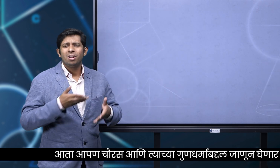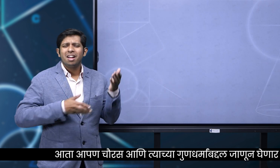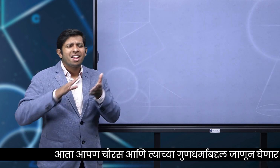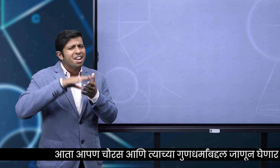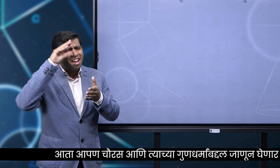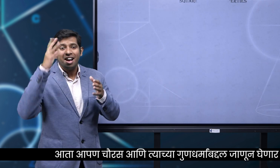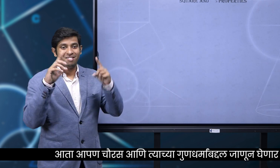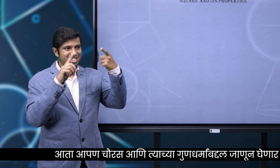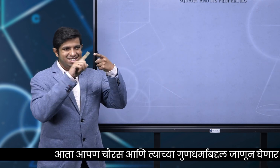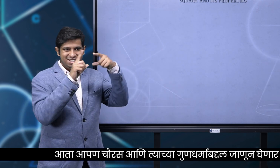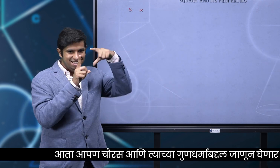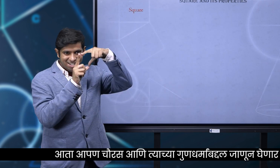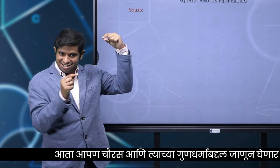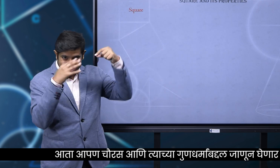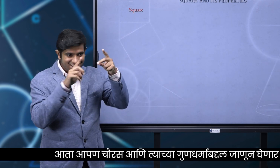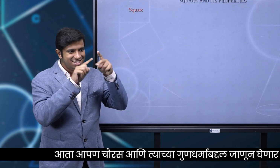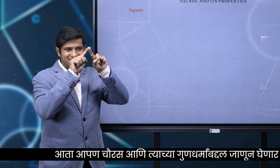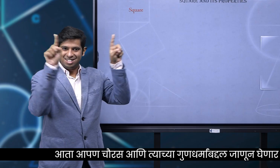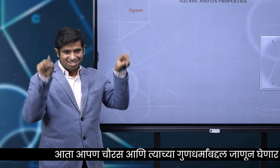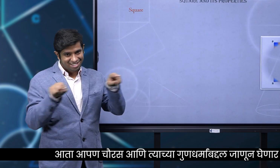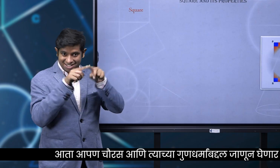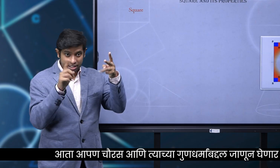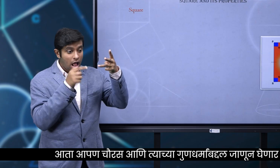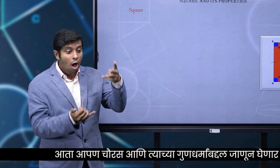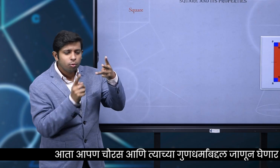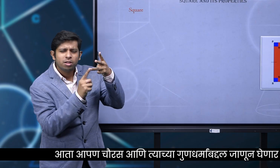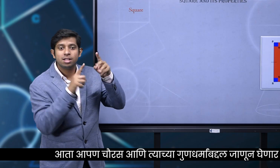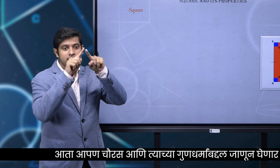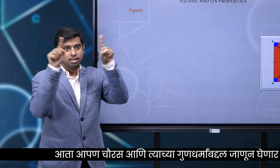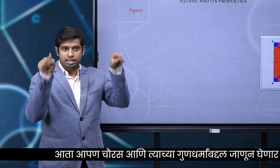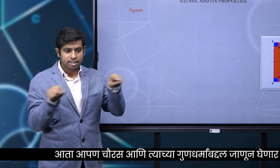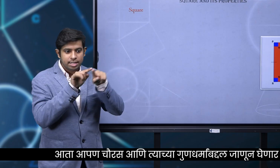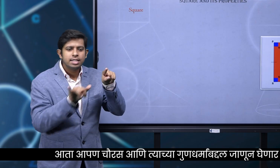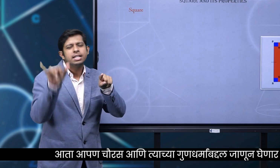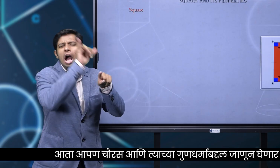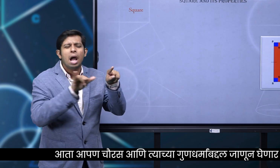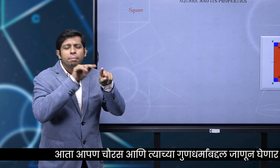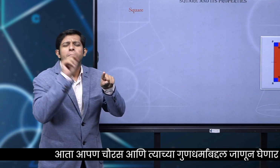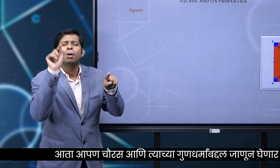आता आपण चौरस आणि त्यांच्या गुणधर्माबद्दल जाणून घेणार आहोत.